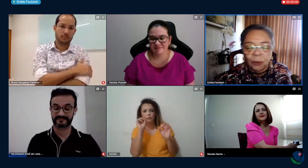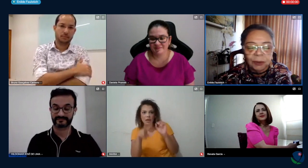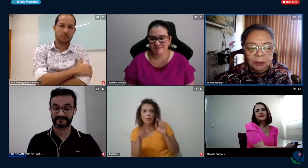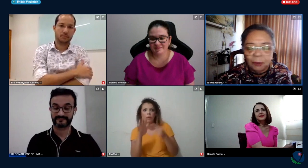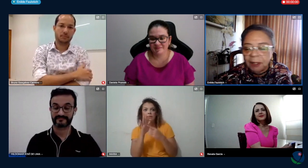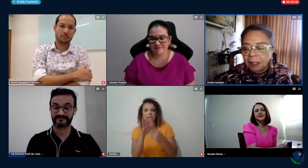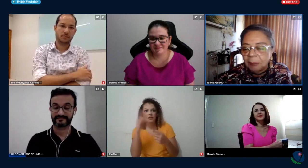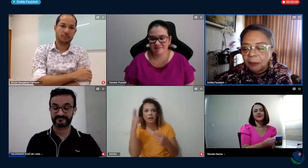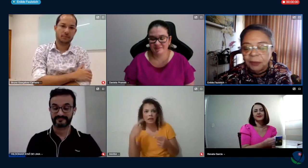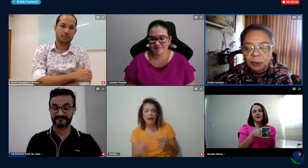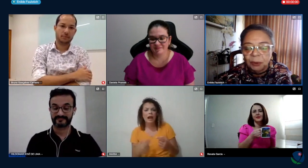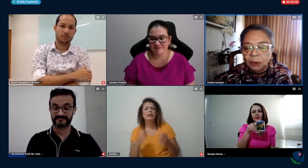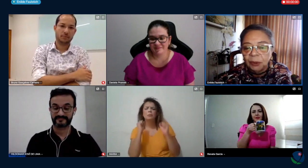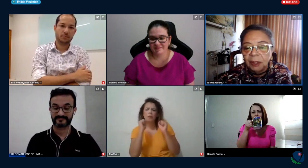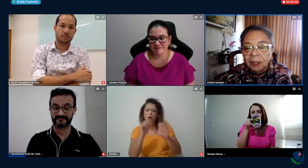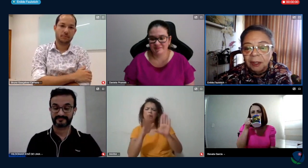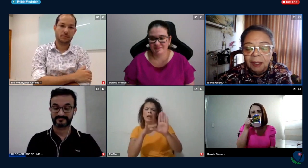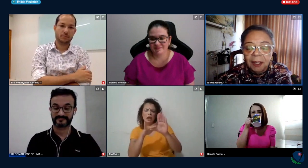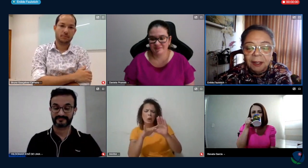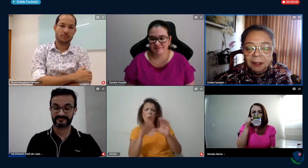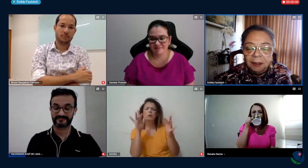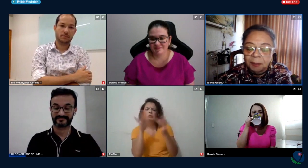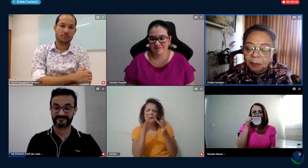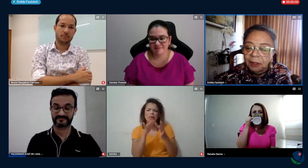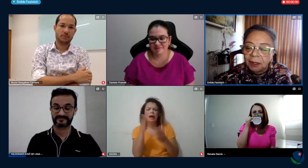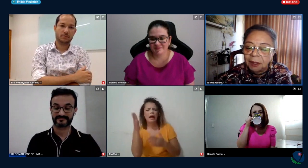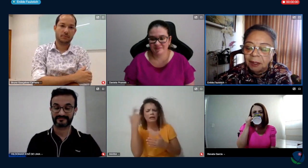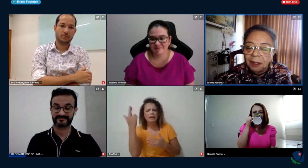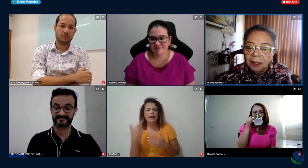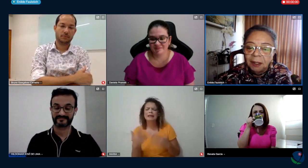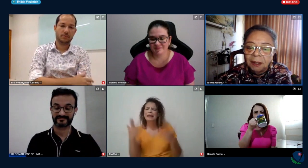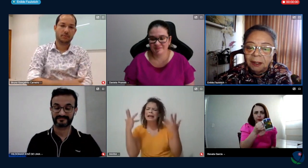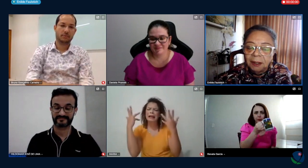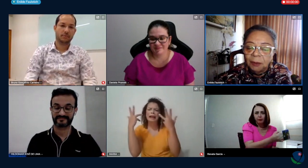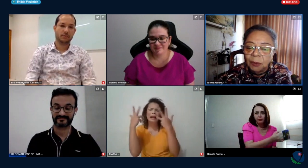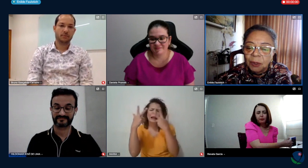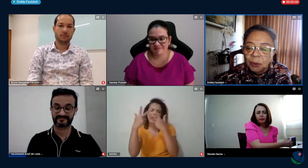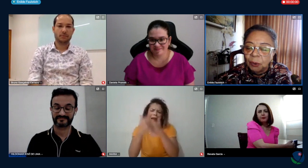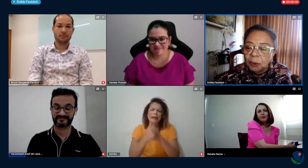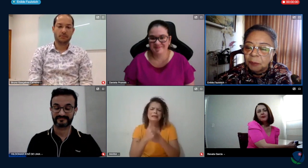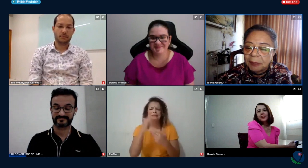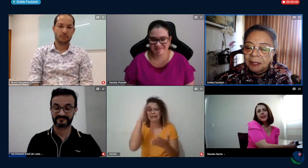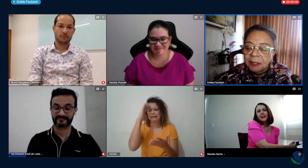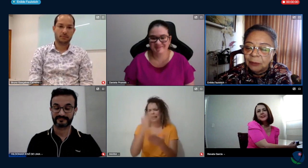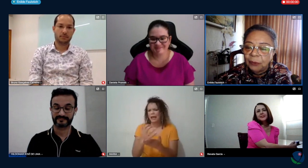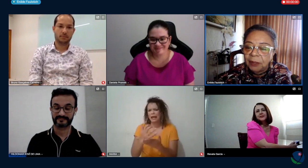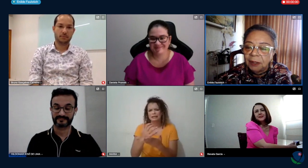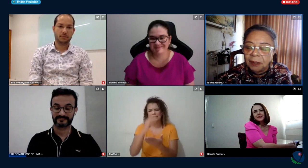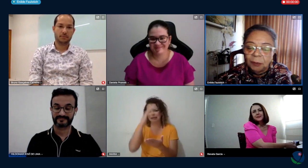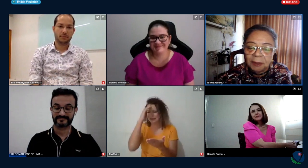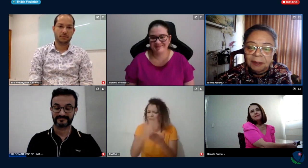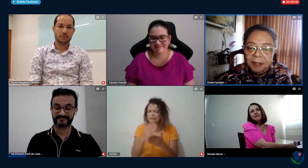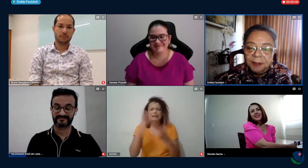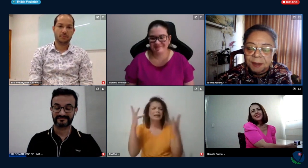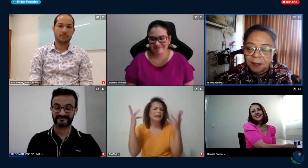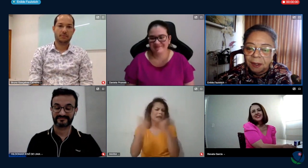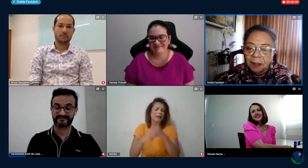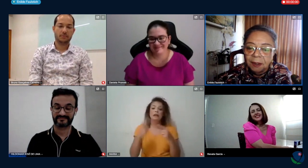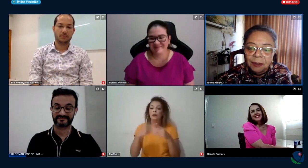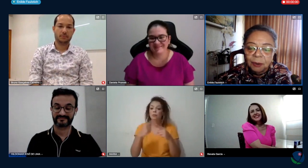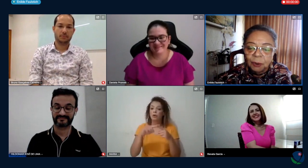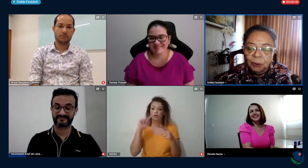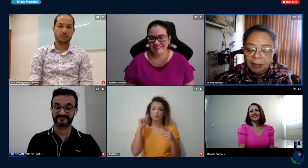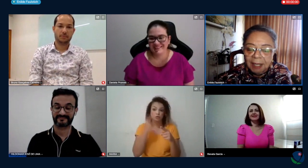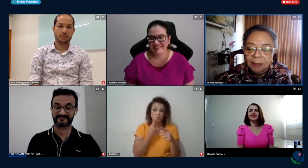Code, entre em contato com ela para ver tudo. É linda, porque os surdos, para desenvolverem uma